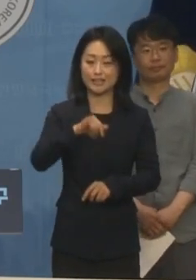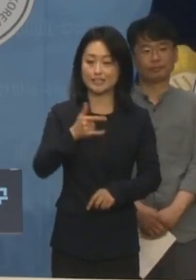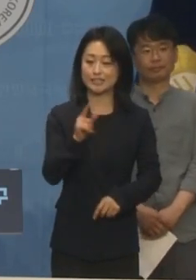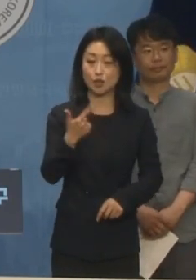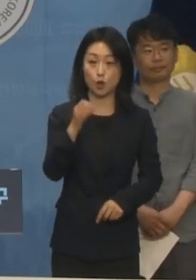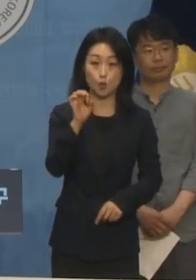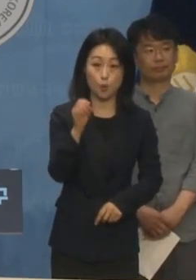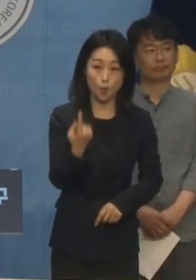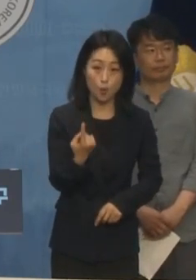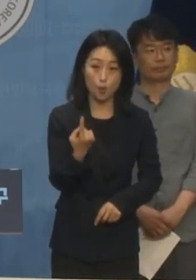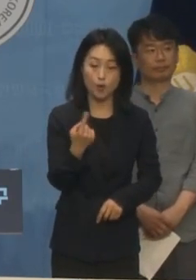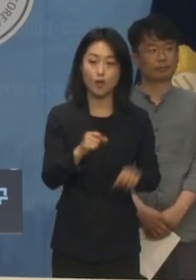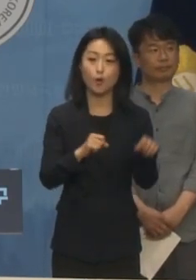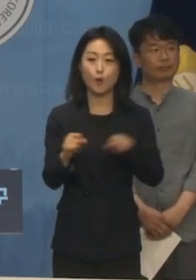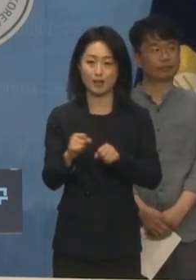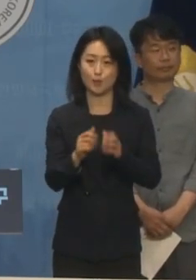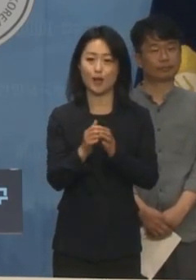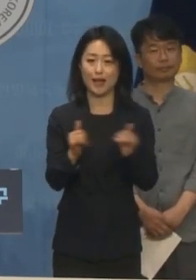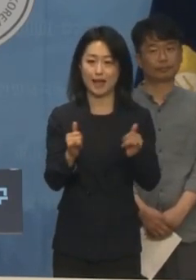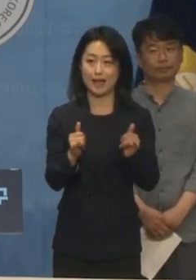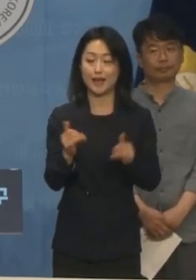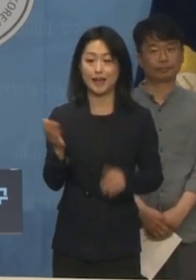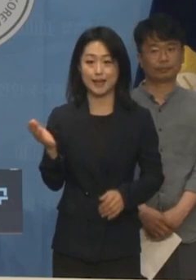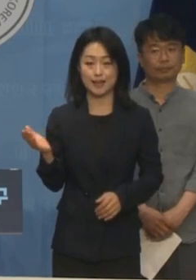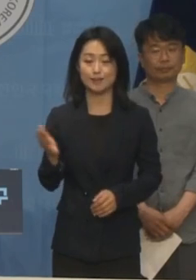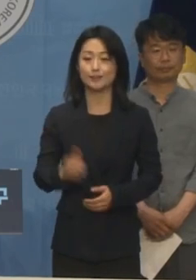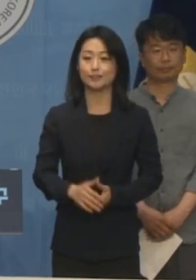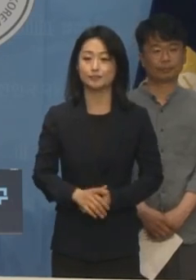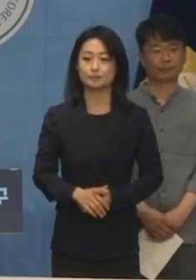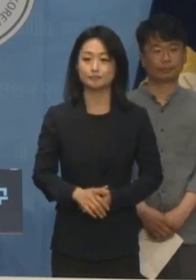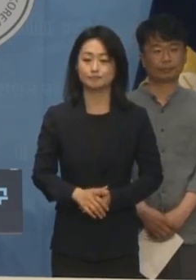신현우 환경운동연합 활동가님,